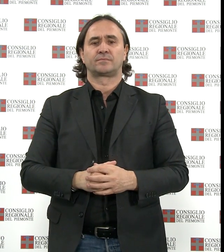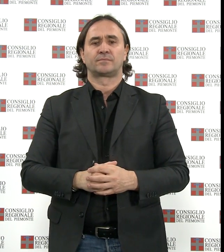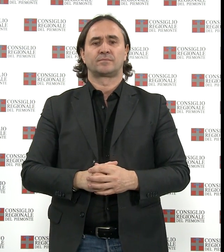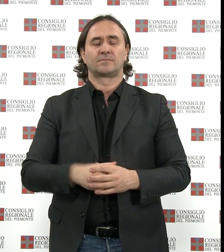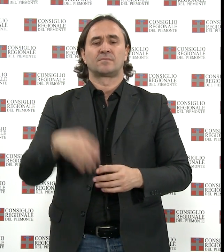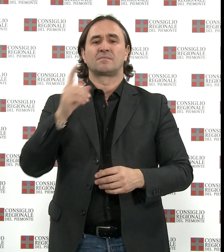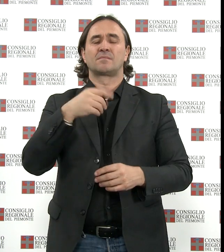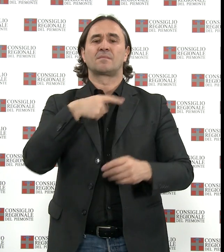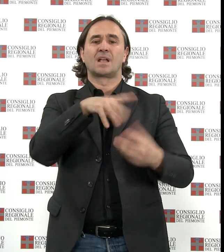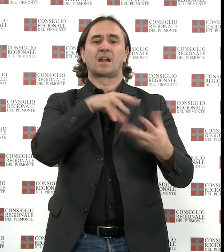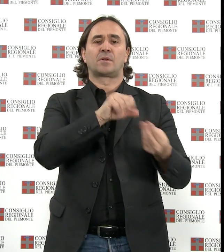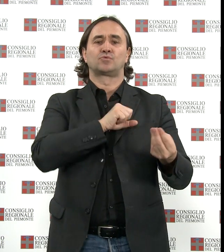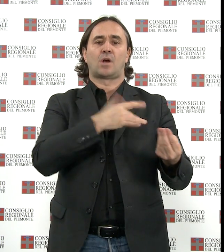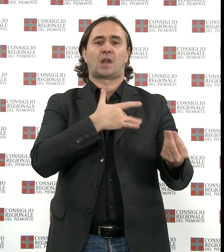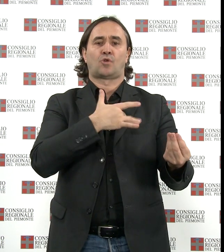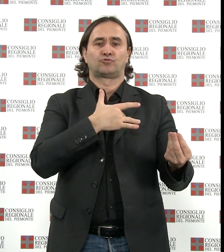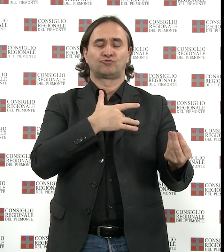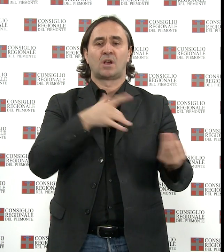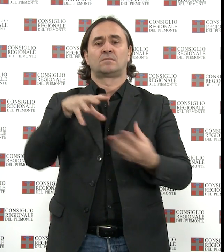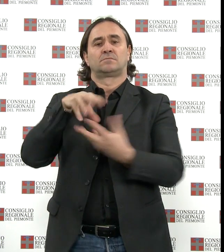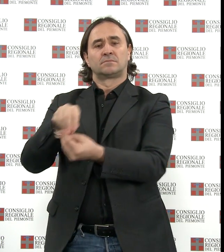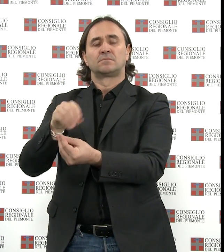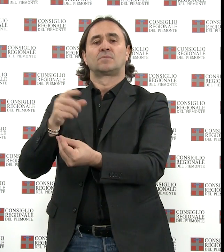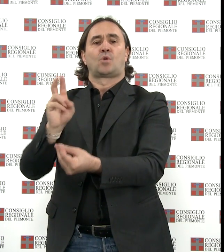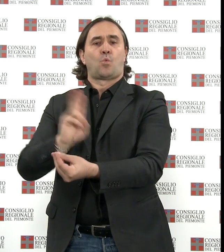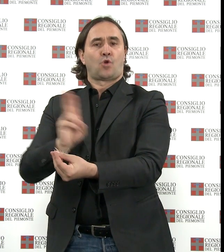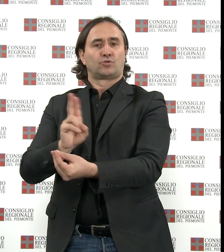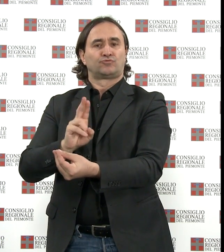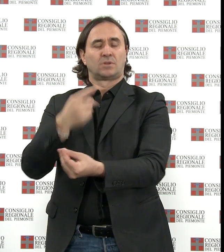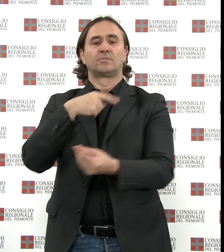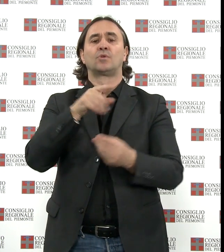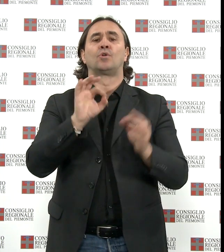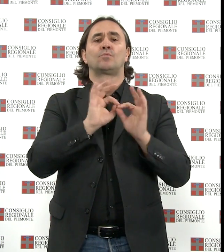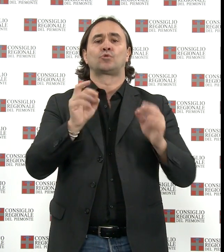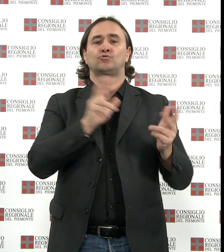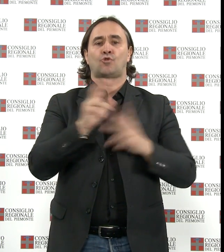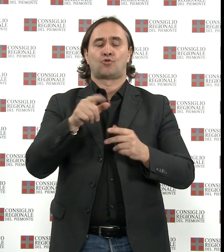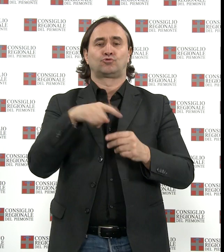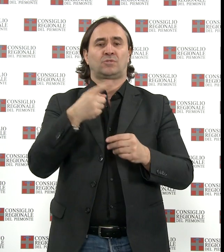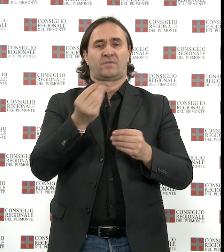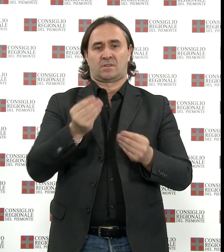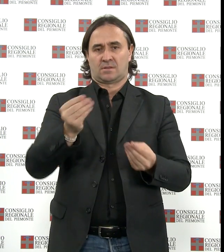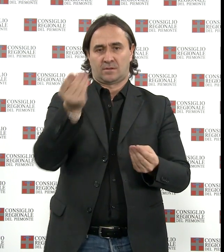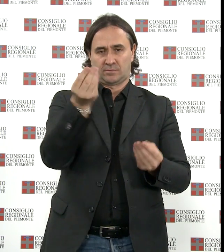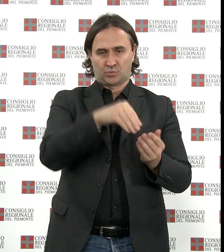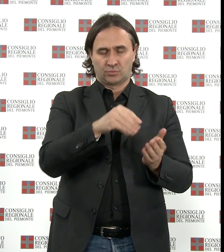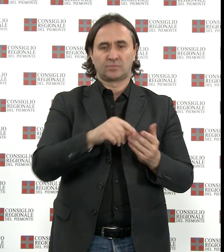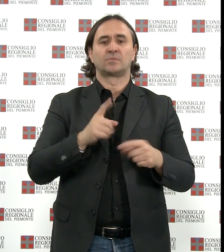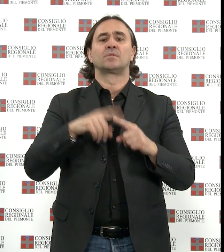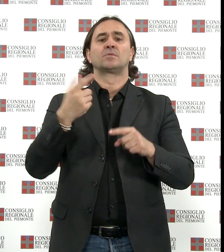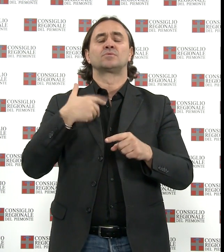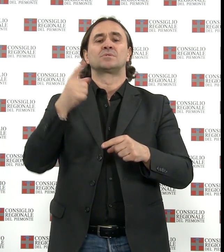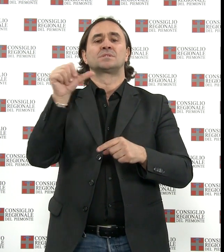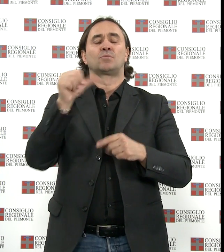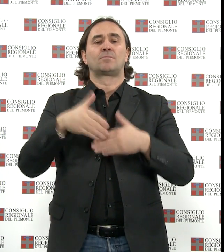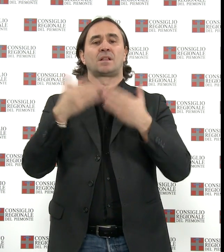Un reparto di cardiologia efficiente e uno di urologia, il potenziamento del pronto soccorso, l'ambulatorio ginecologico e il